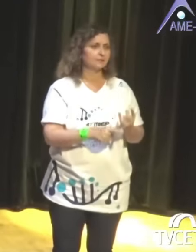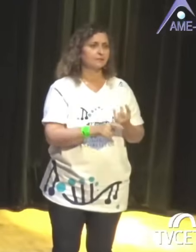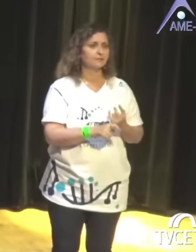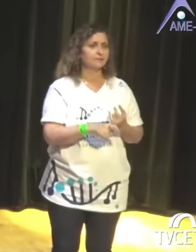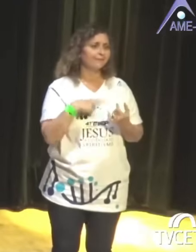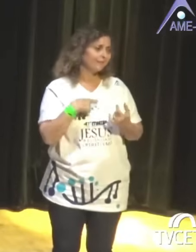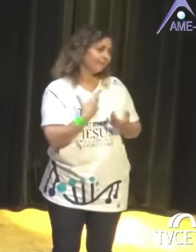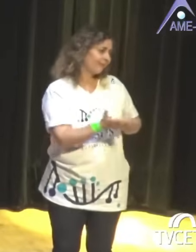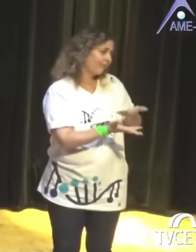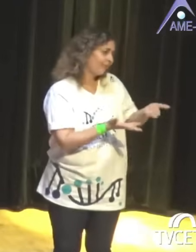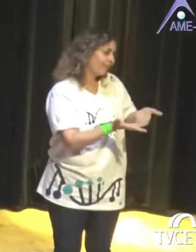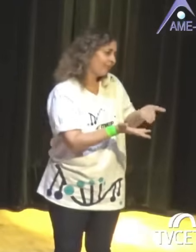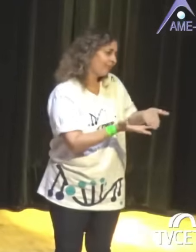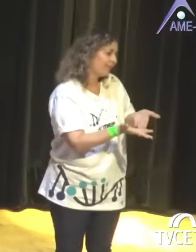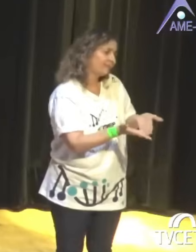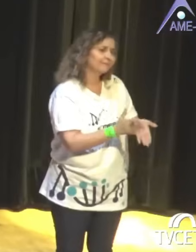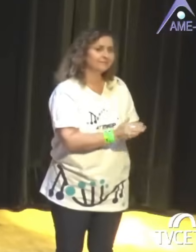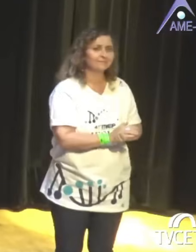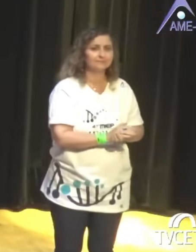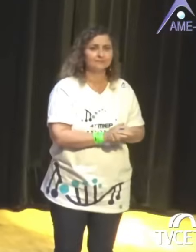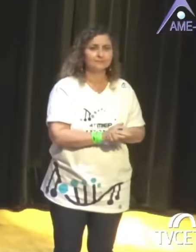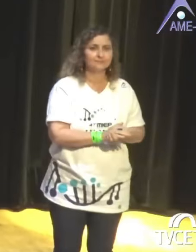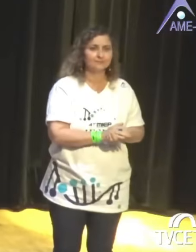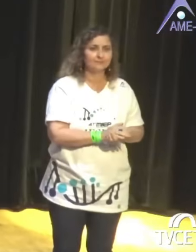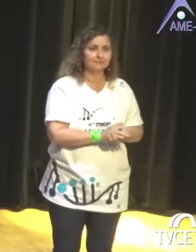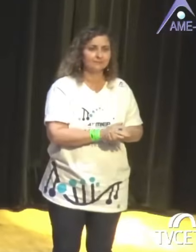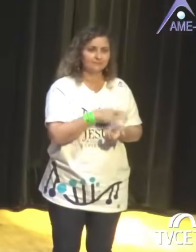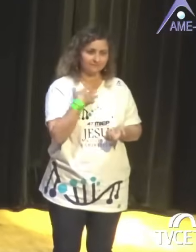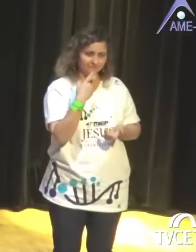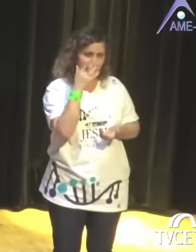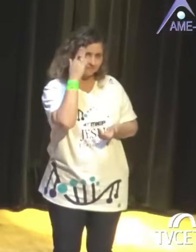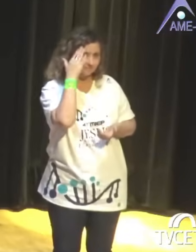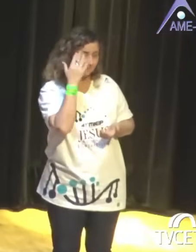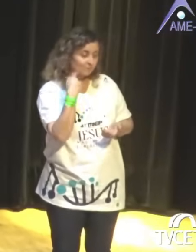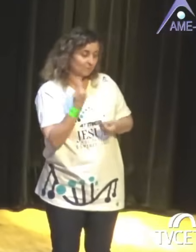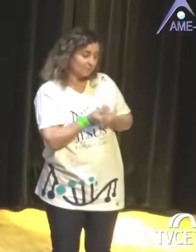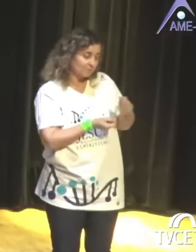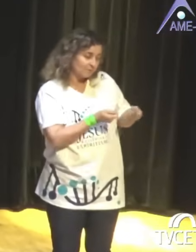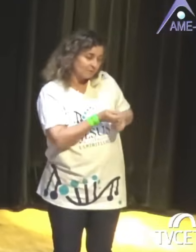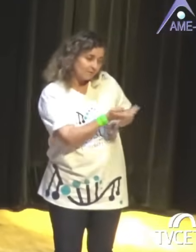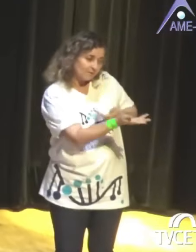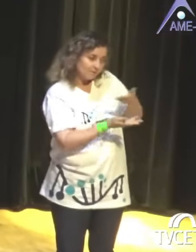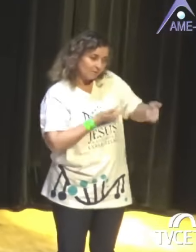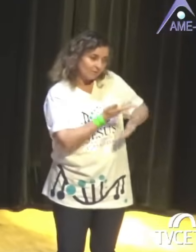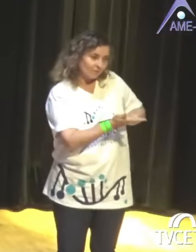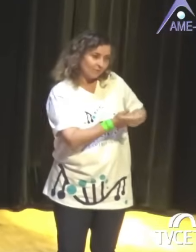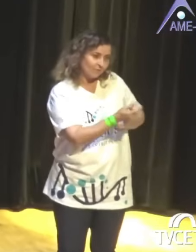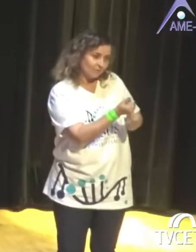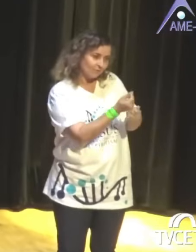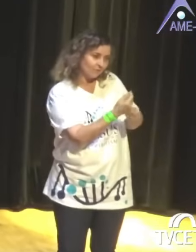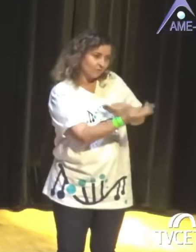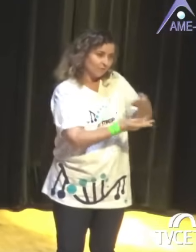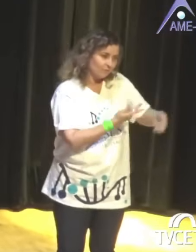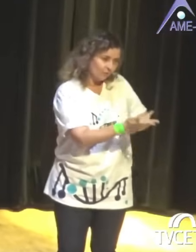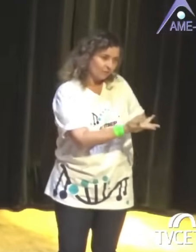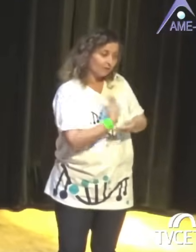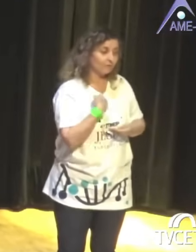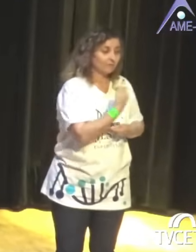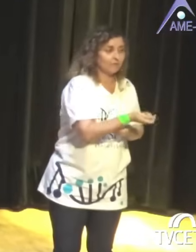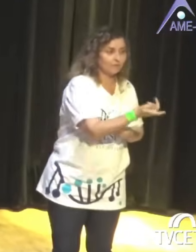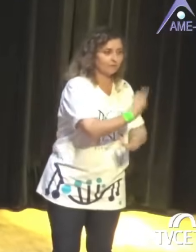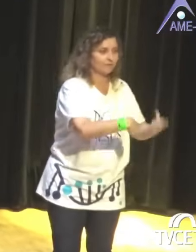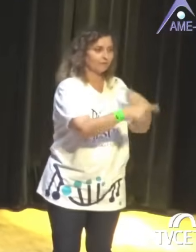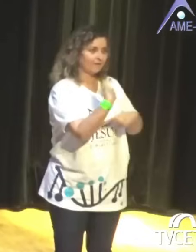que adular ele então aí começou o negócio da propina essa coisa toda então